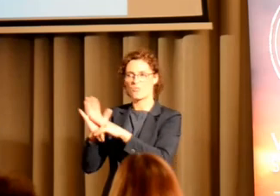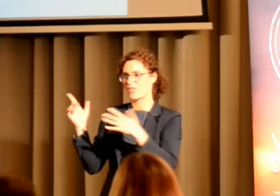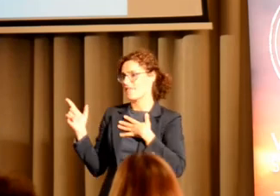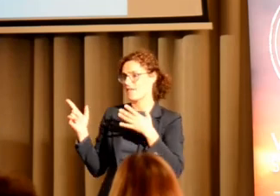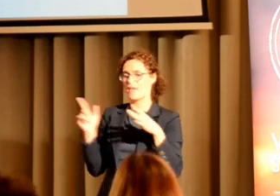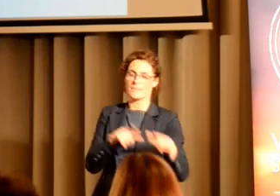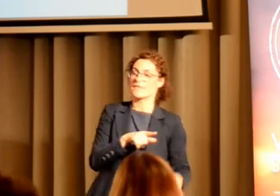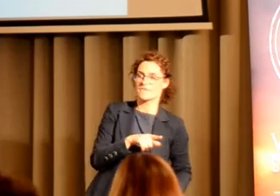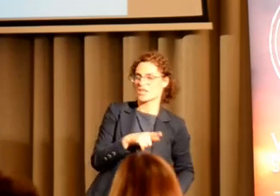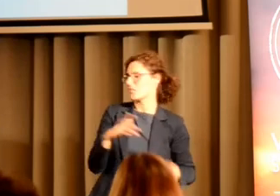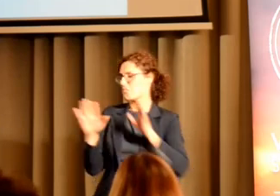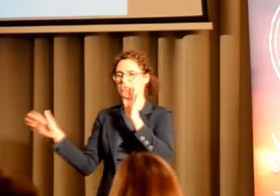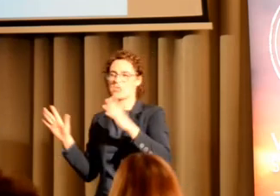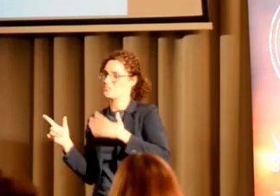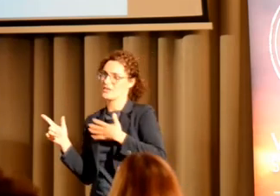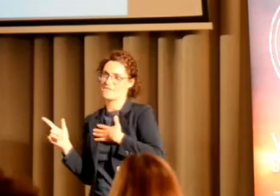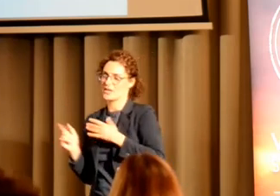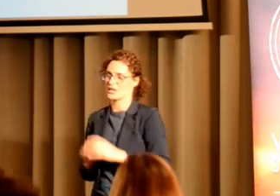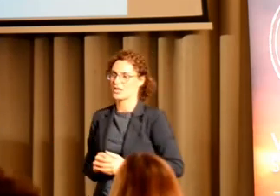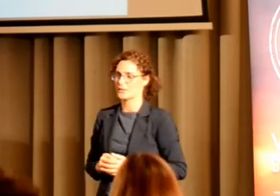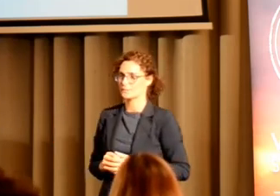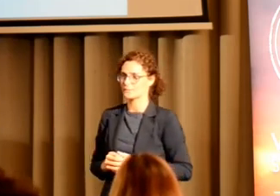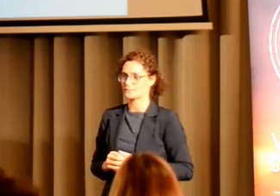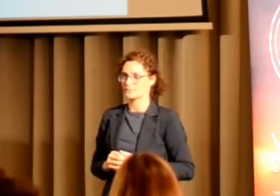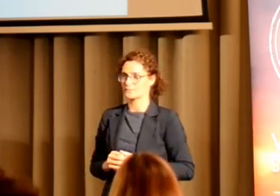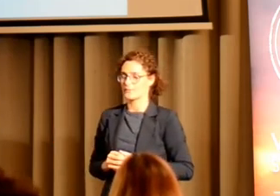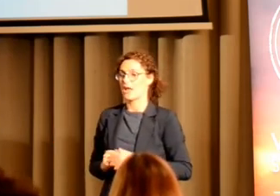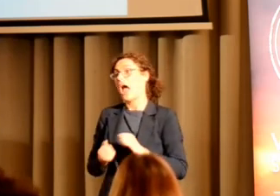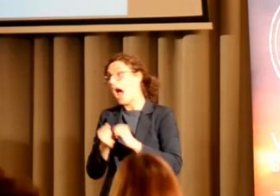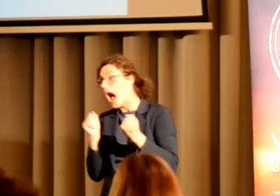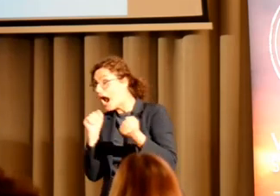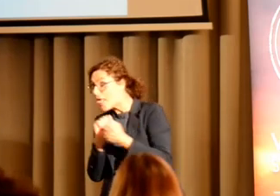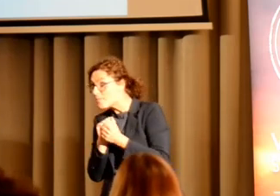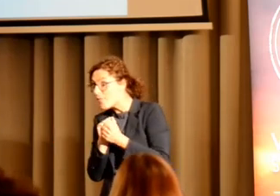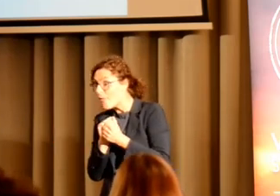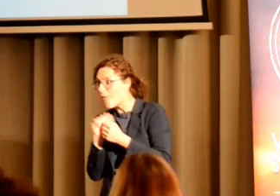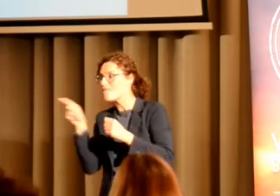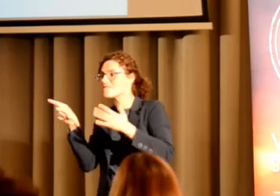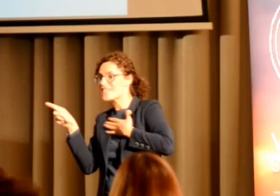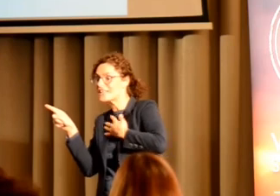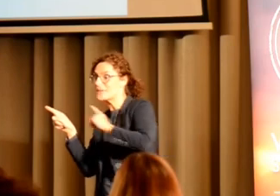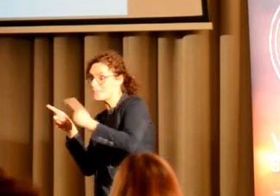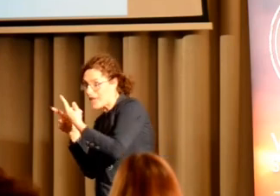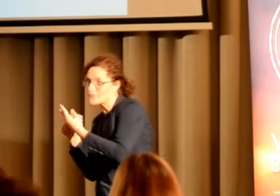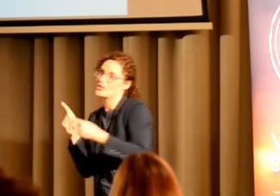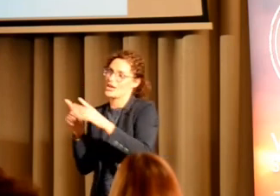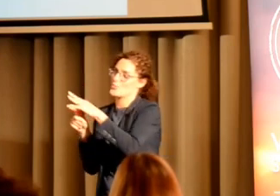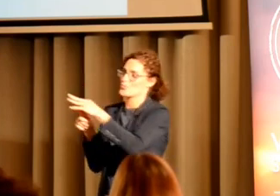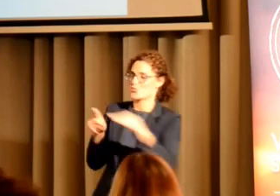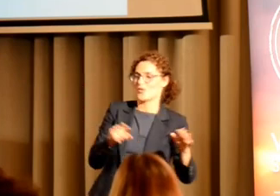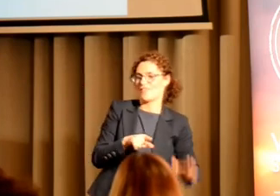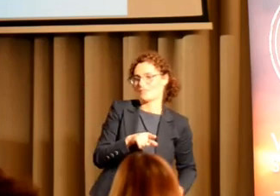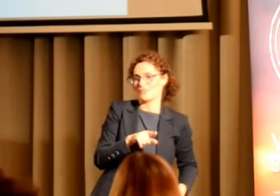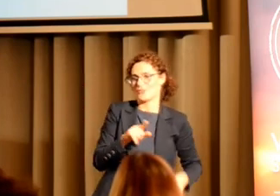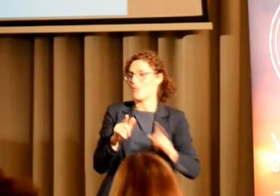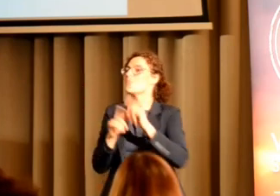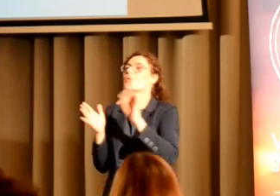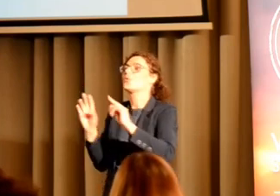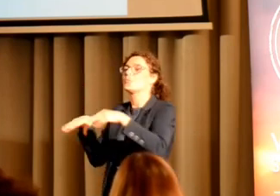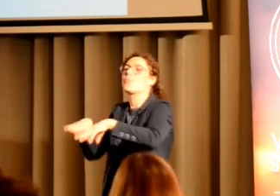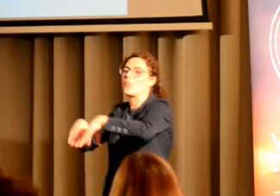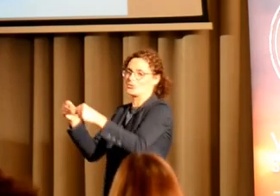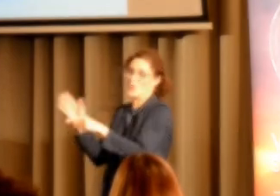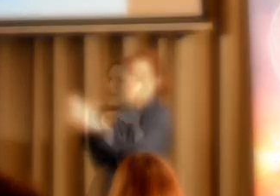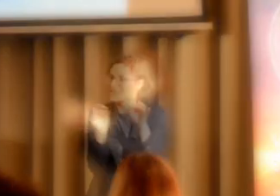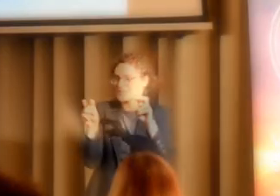u psów, u wilków. Czy raczej powinienem powiedzieć, że u psów wygląda to podobnie jak u wilków, prawda? Bo to jest przodek wszystkich